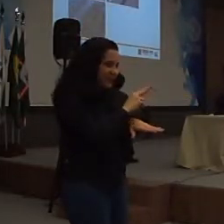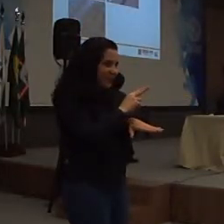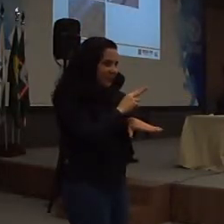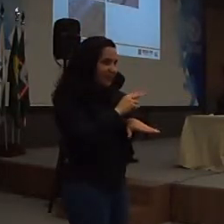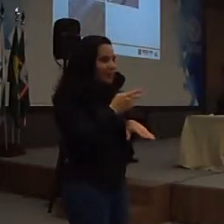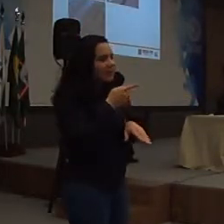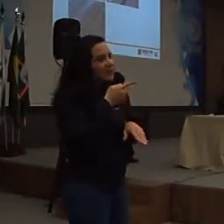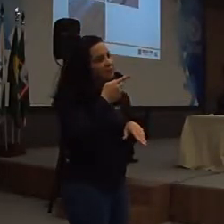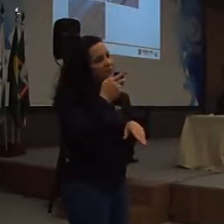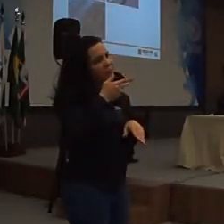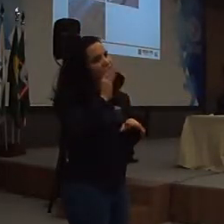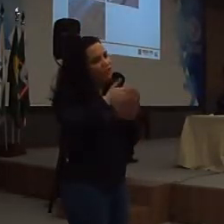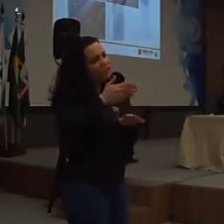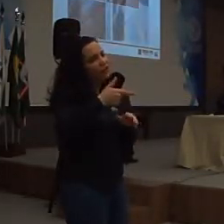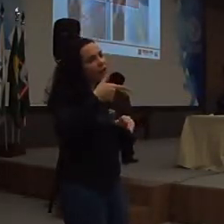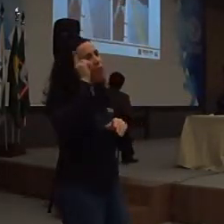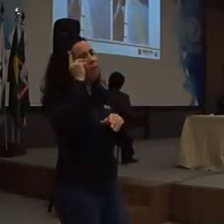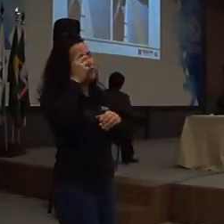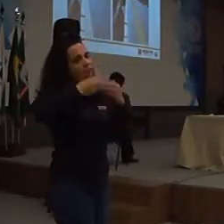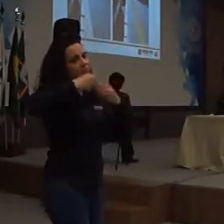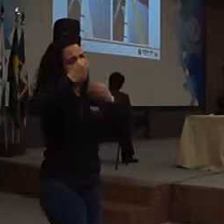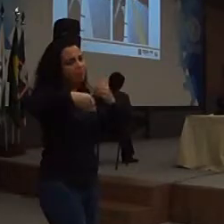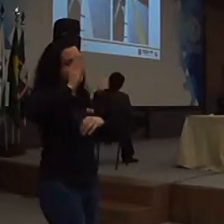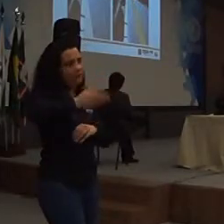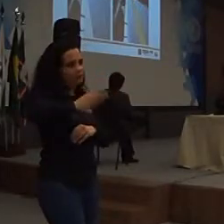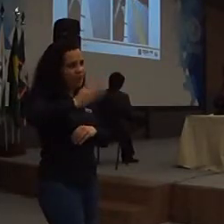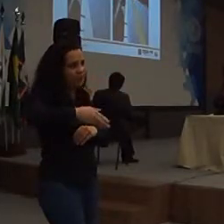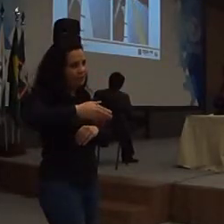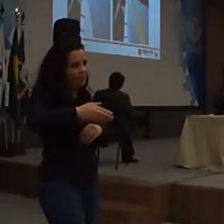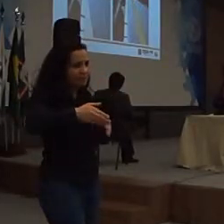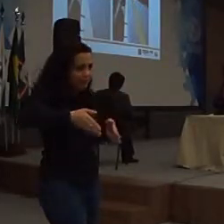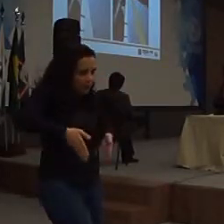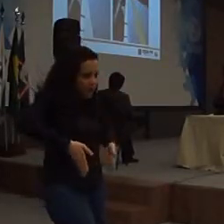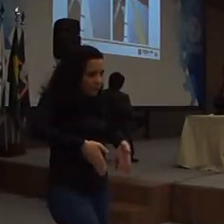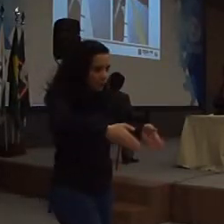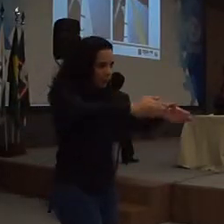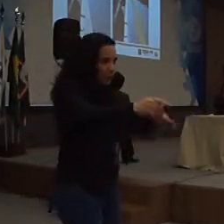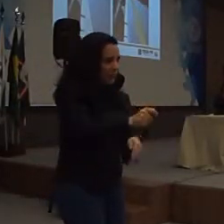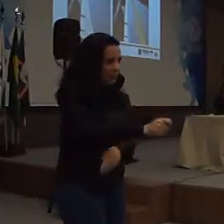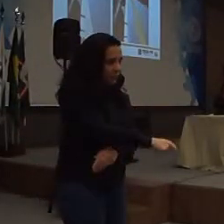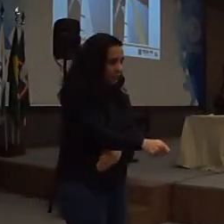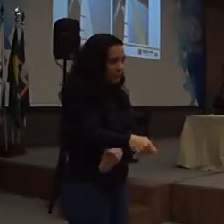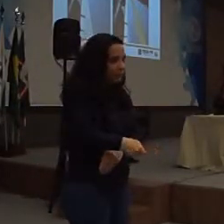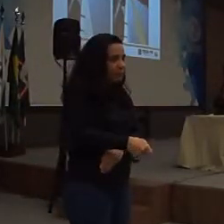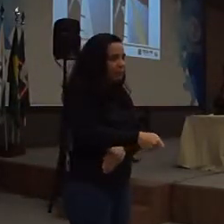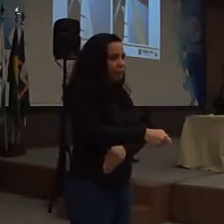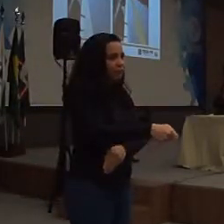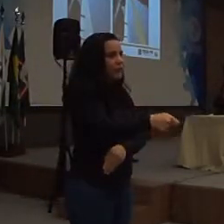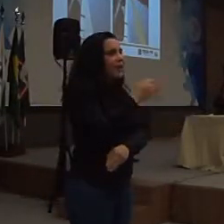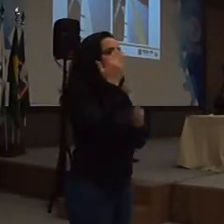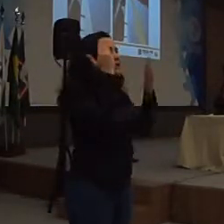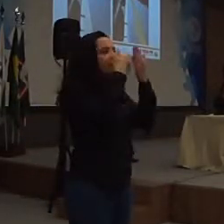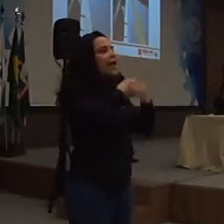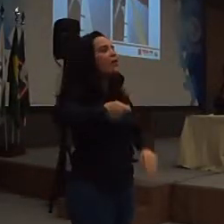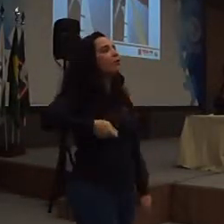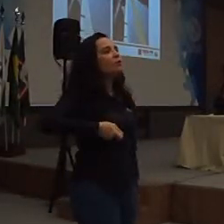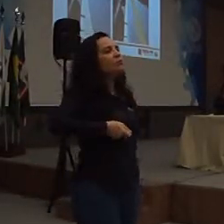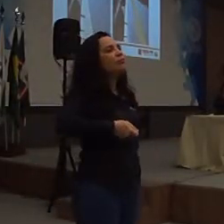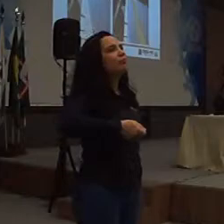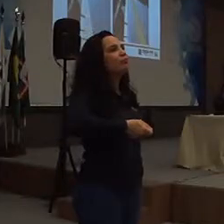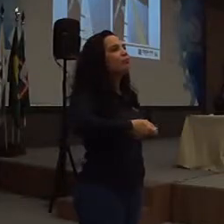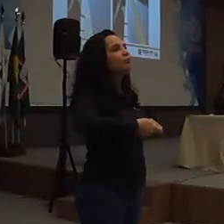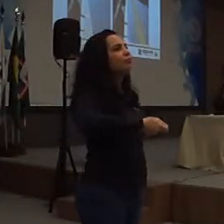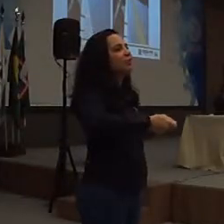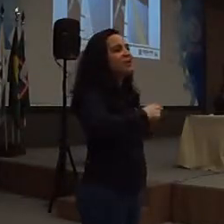falar mais sobre os resultados, só coloquei porque a acessibilidade, as faixas livres, que é o importante a gente ter esse tipo de